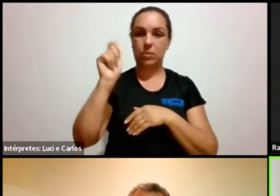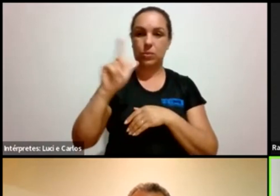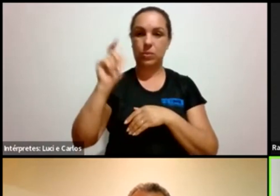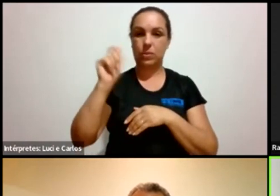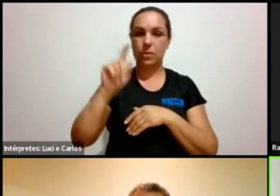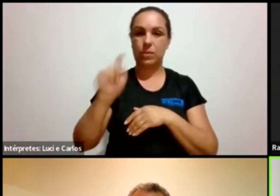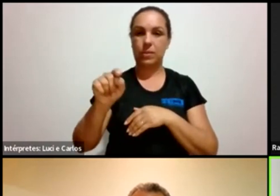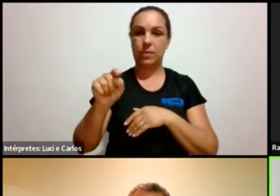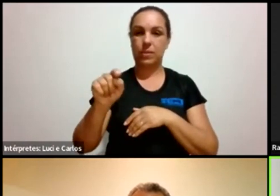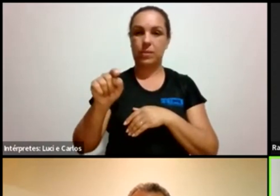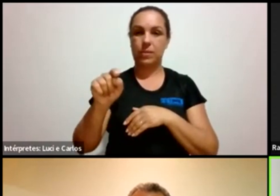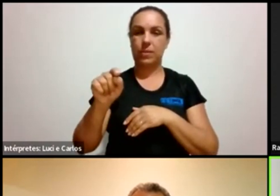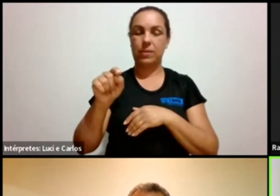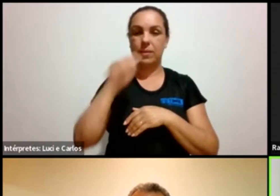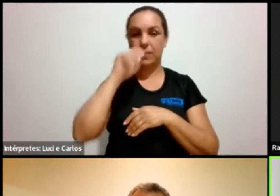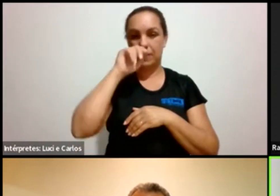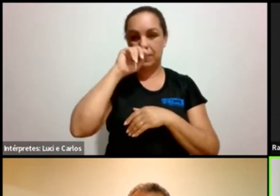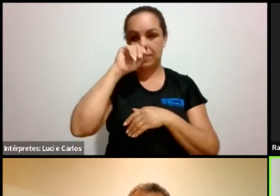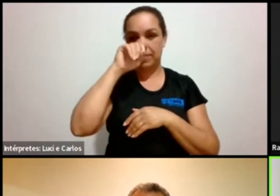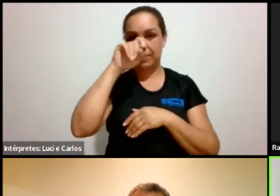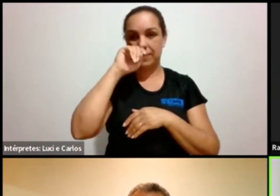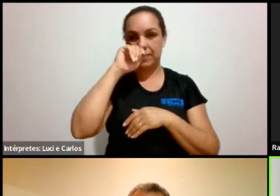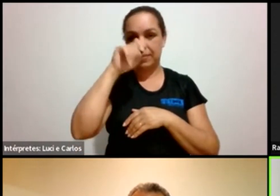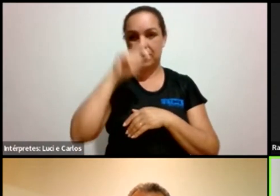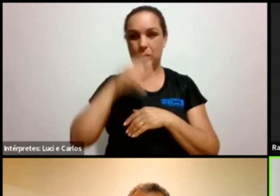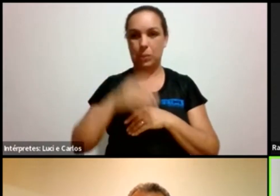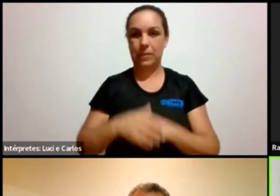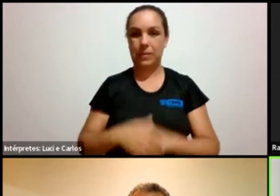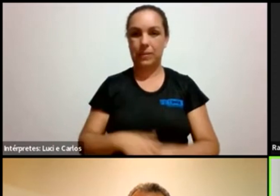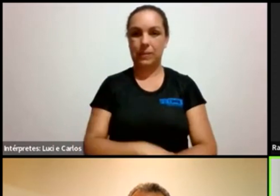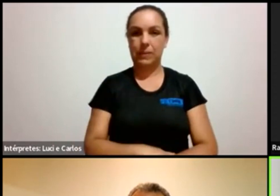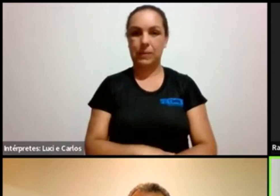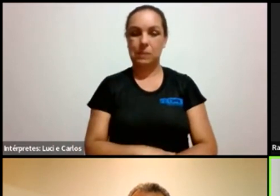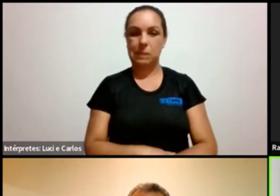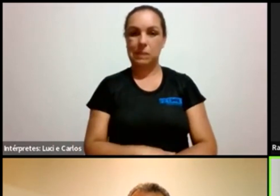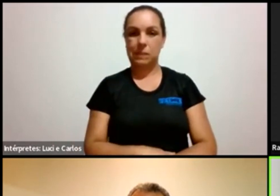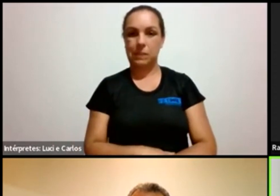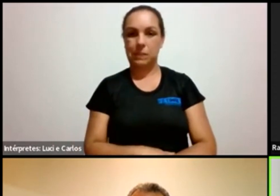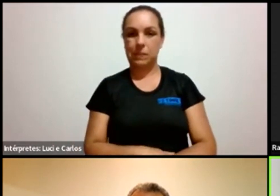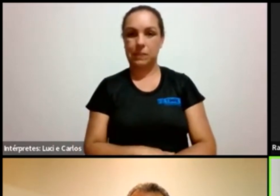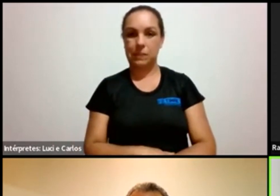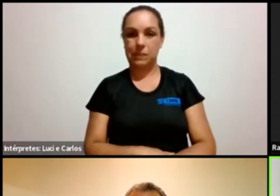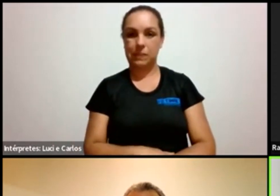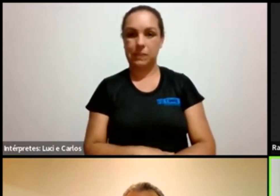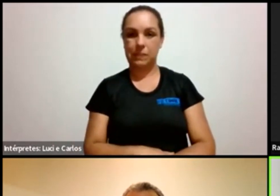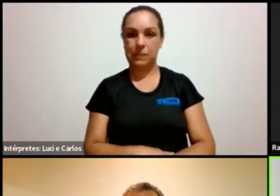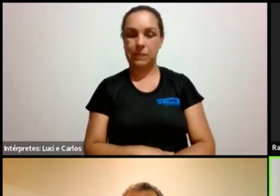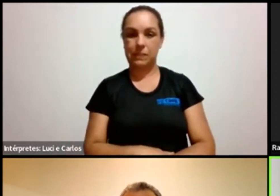aí. Chegou a mensagem? Libera o áudio agora.